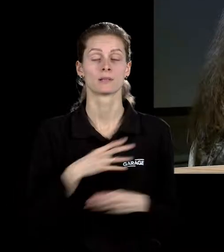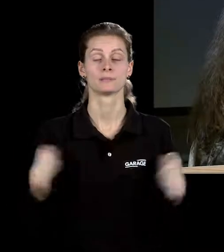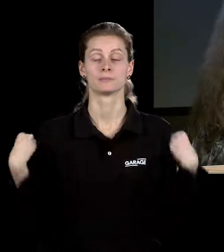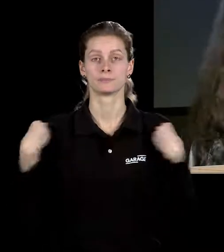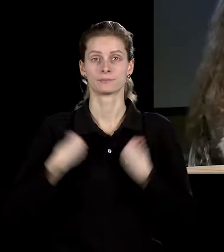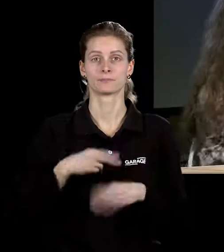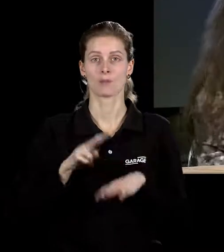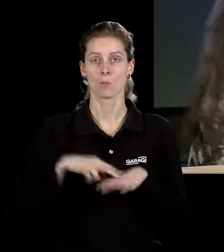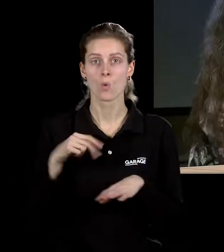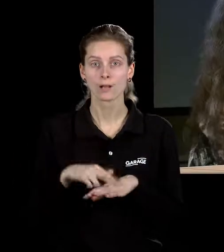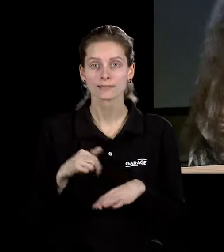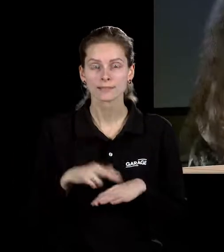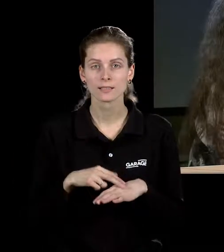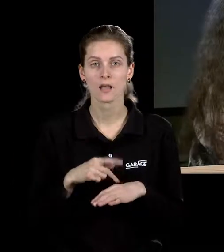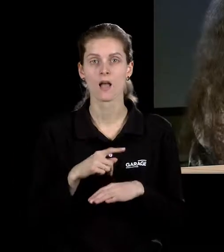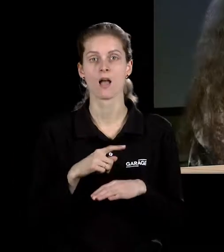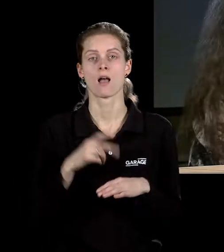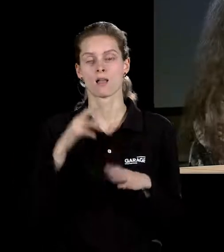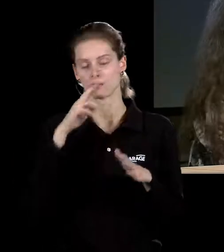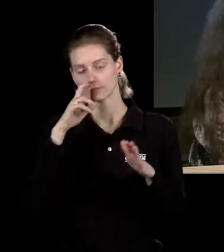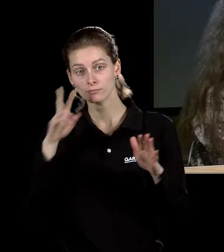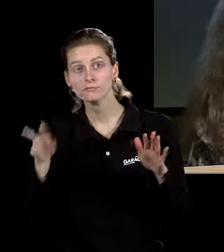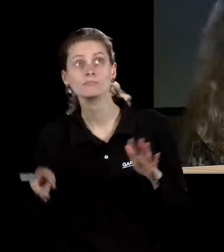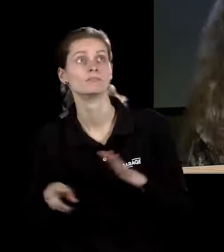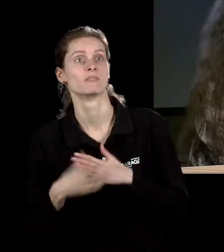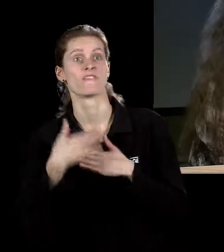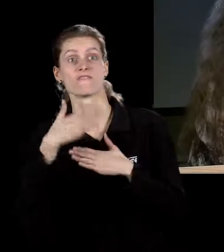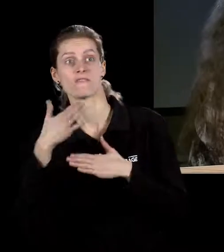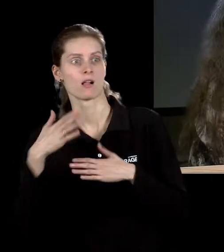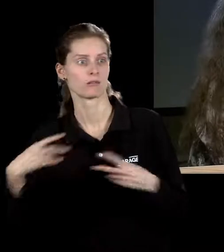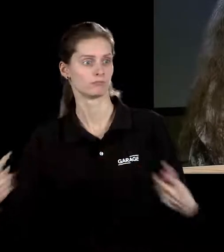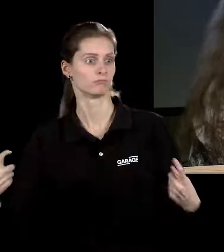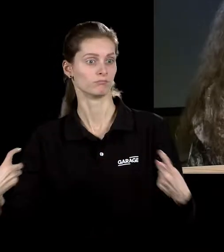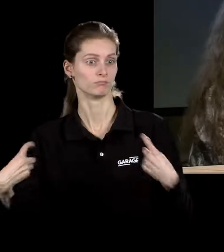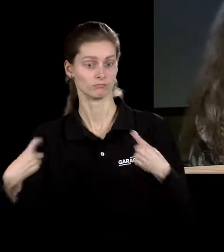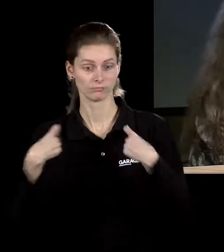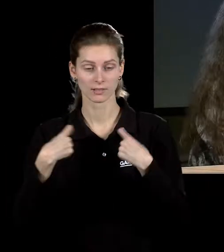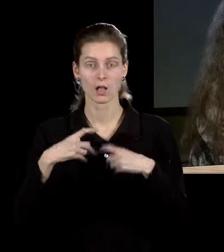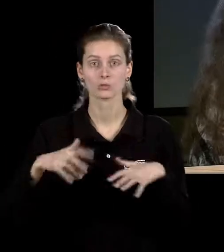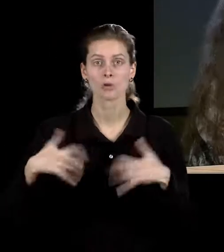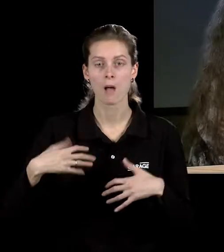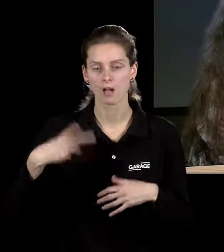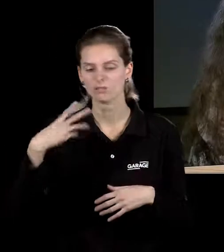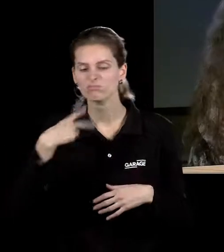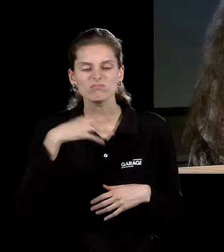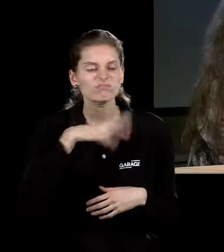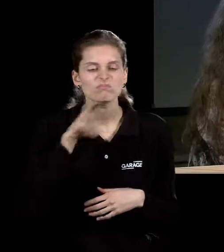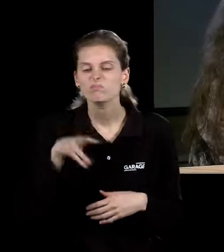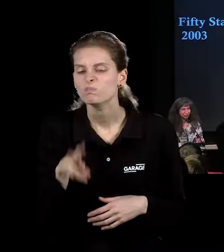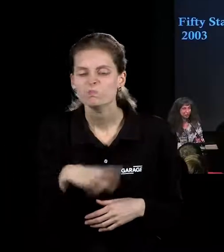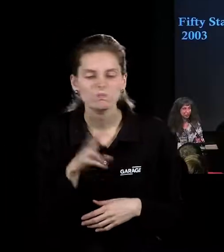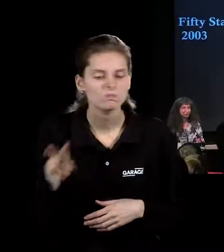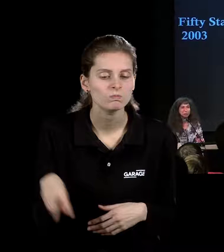форму, и он появлялся из-под этого флага, и на него, к нему прибегала полицейская собака, которая его обнюхивала и обыскивала,